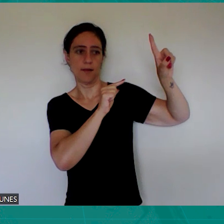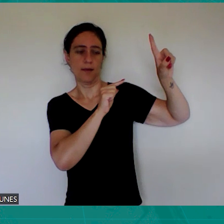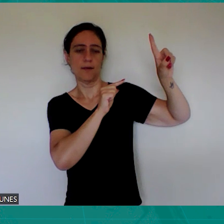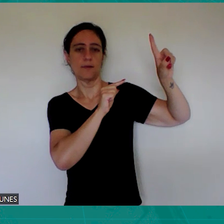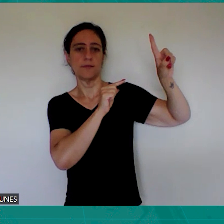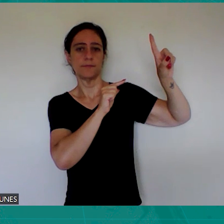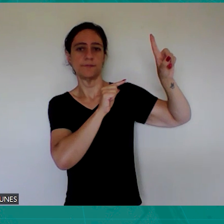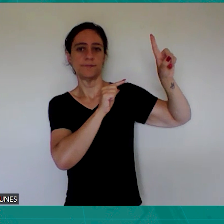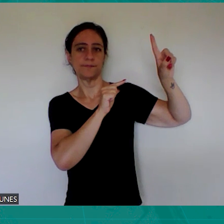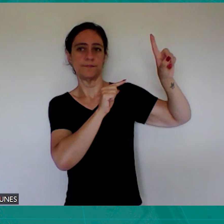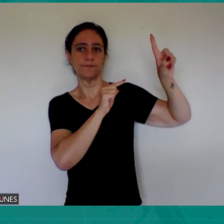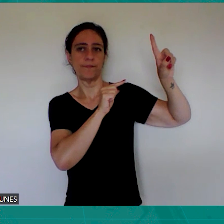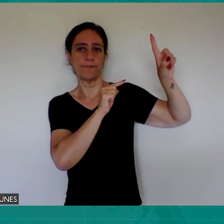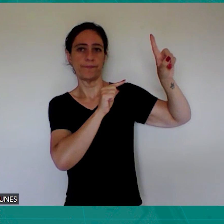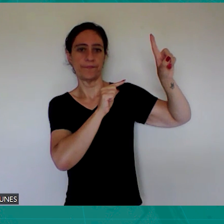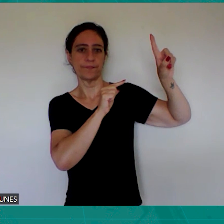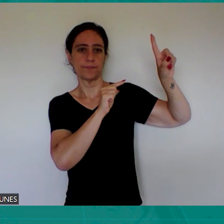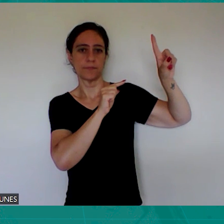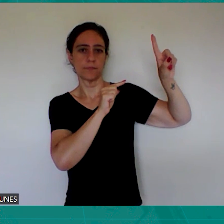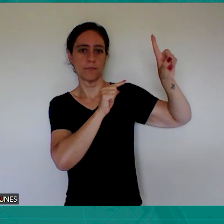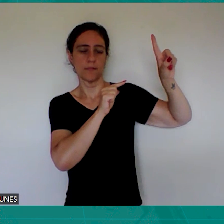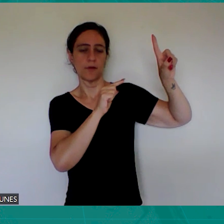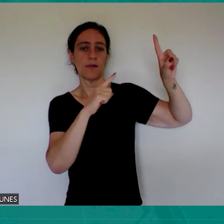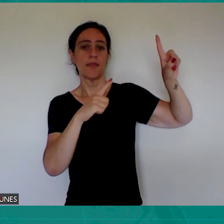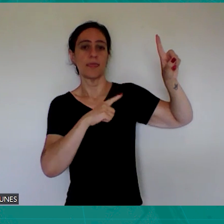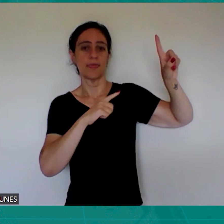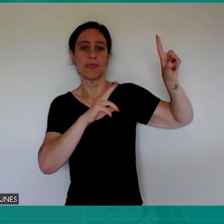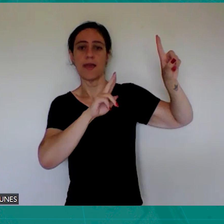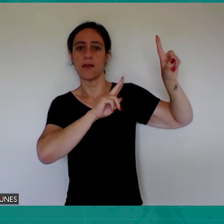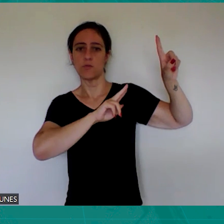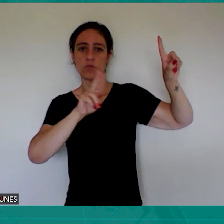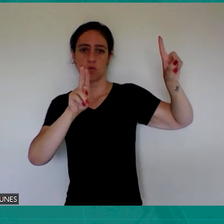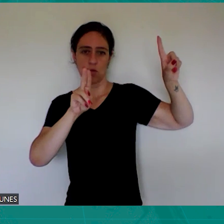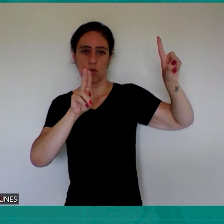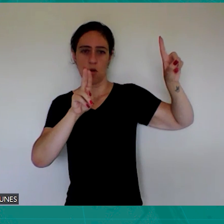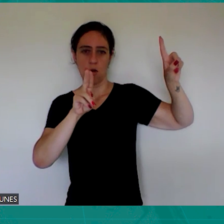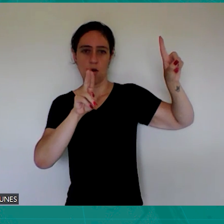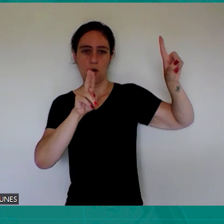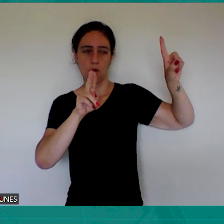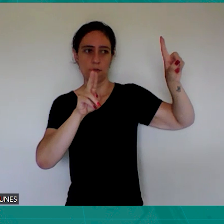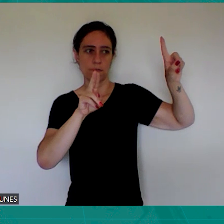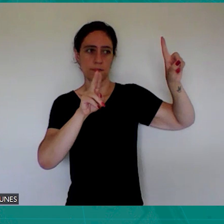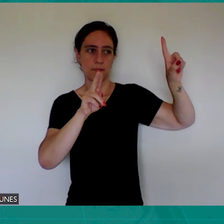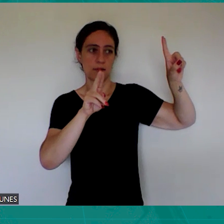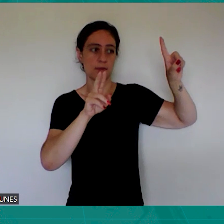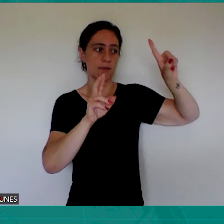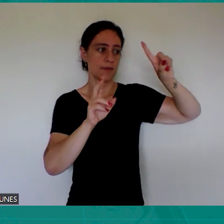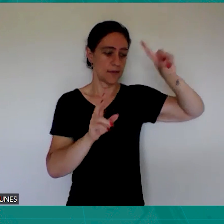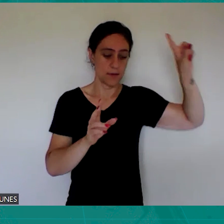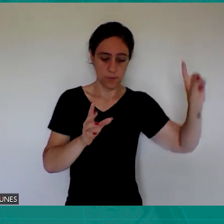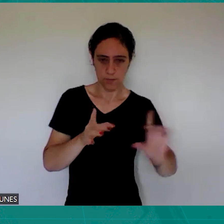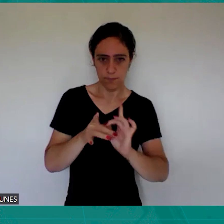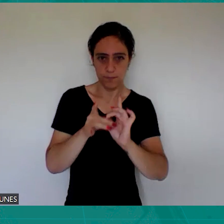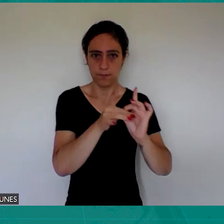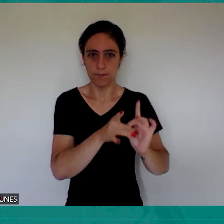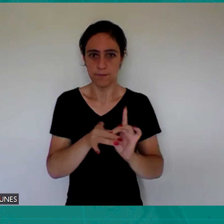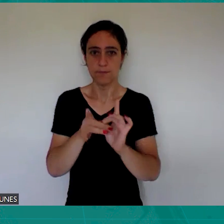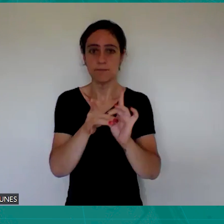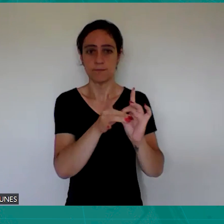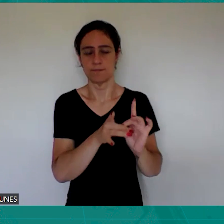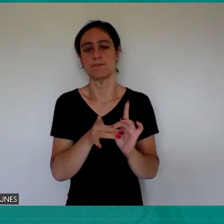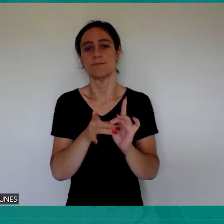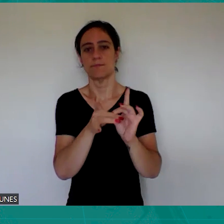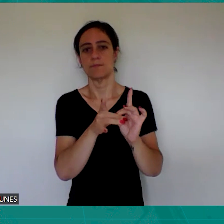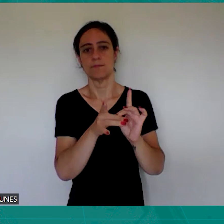vem um nome composto que ele pôs aqui de Deus, Deus com eles, tudo ligado por hífen, Deus com eles, é um